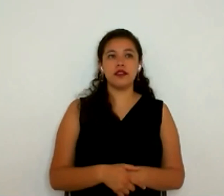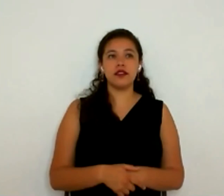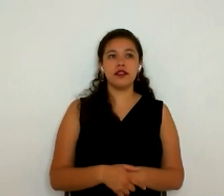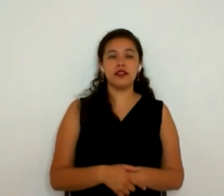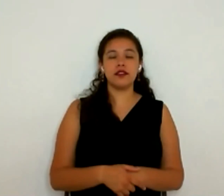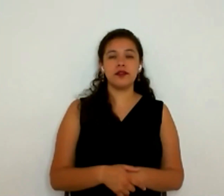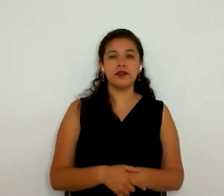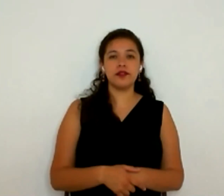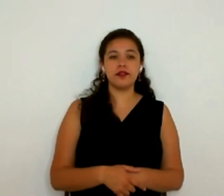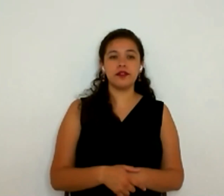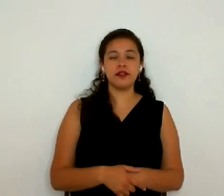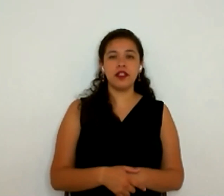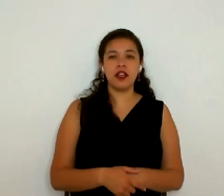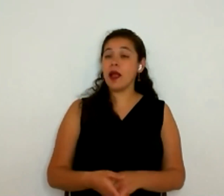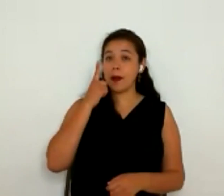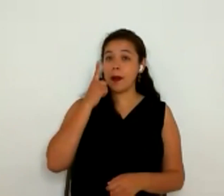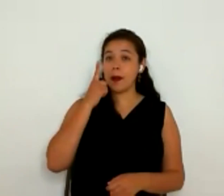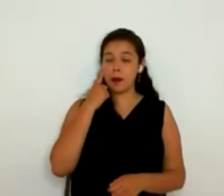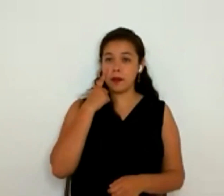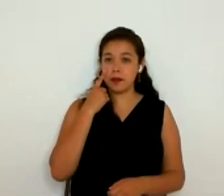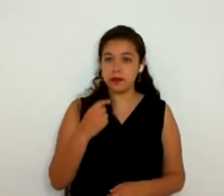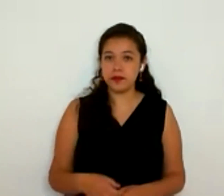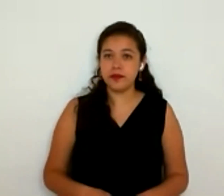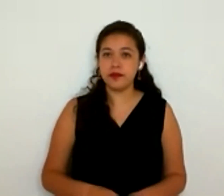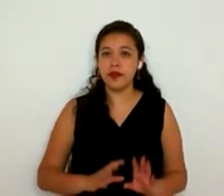porque piense eso puede hacer algo